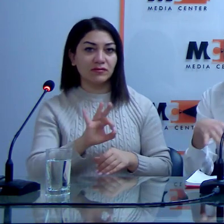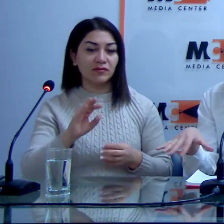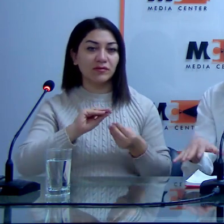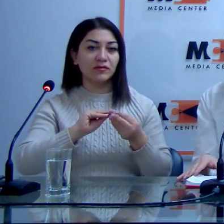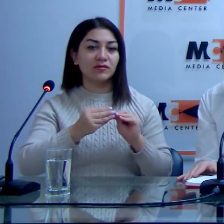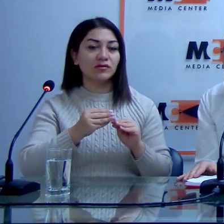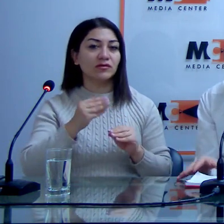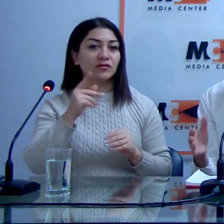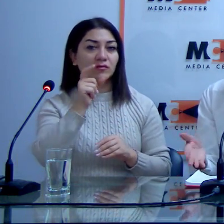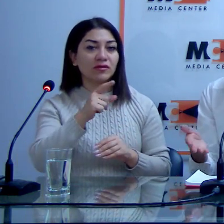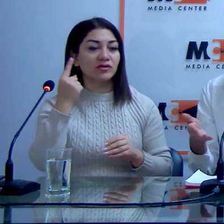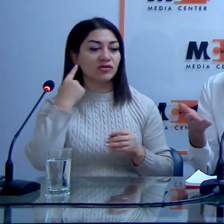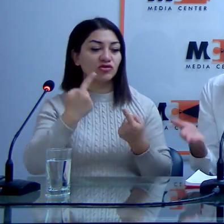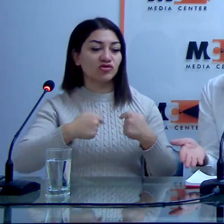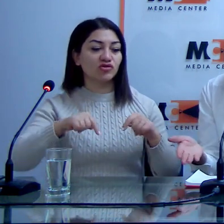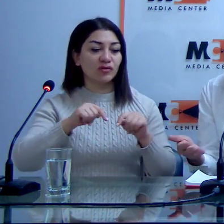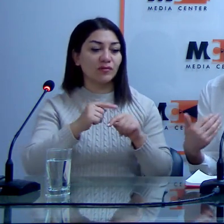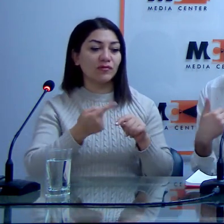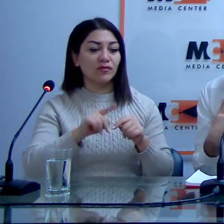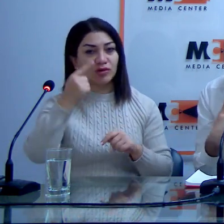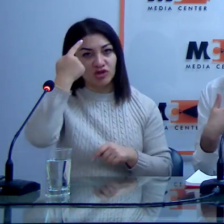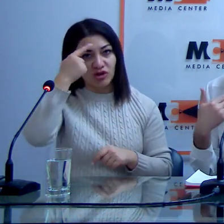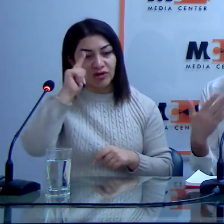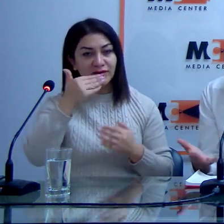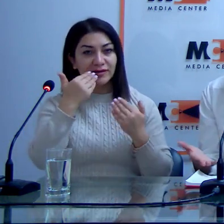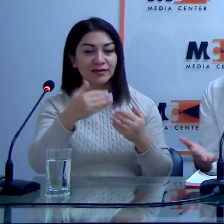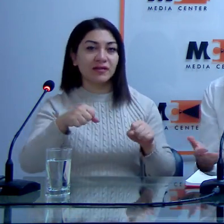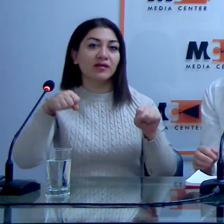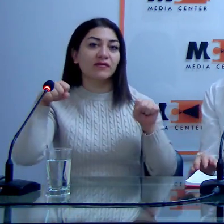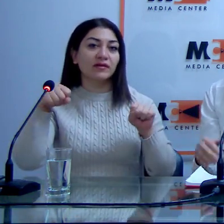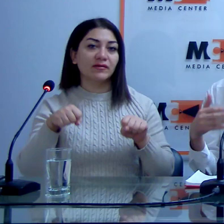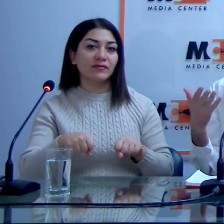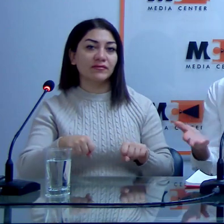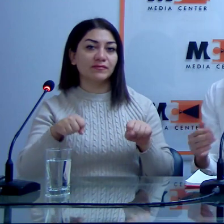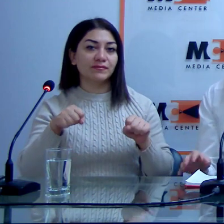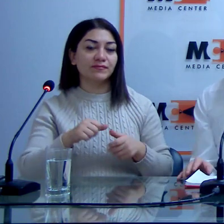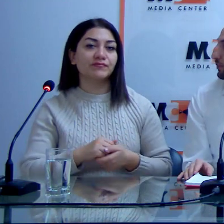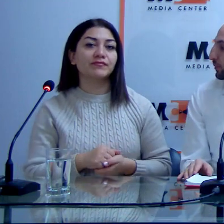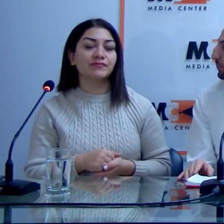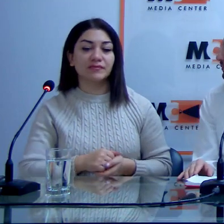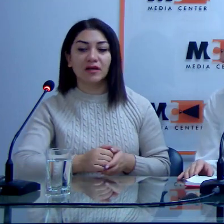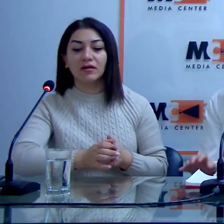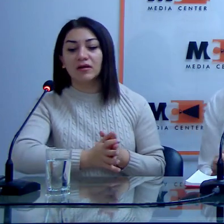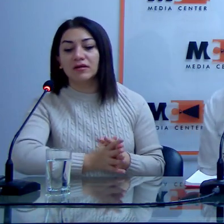ու դեջ աջե ճան վ ծանաջին իրեն իրան ֆուդ կդեր